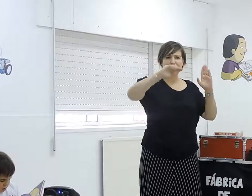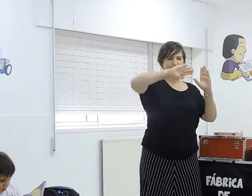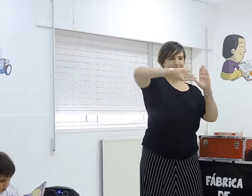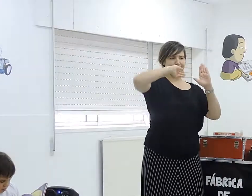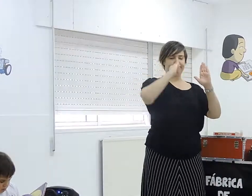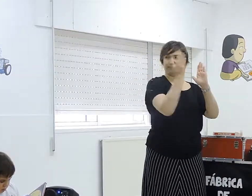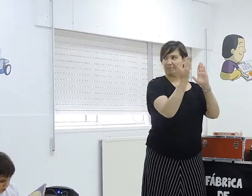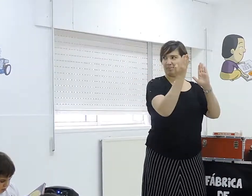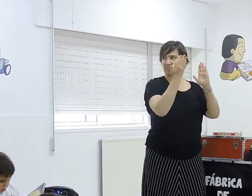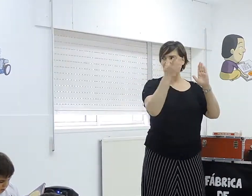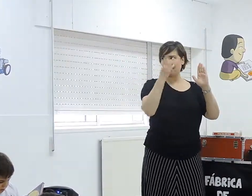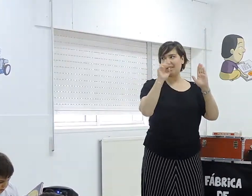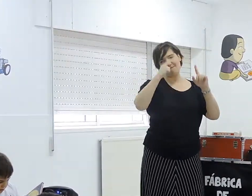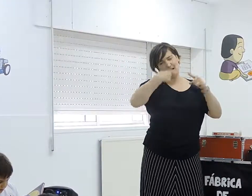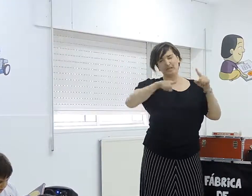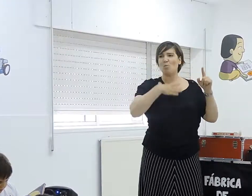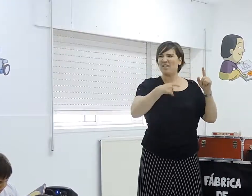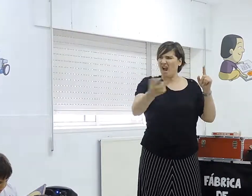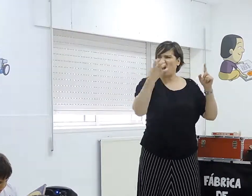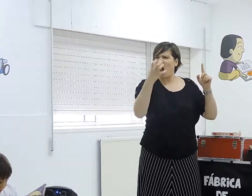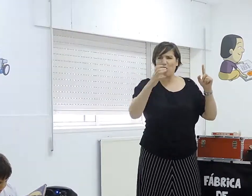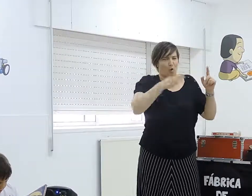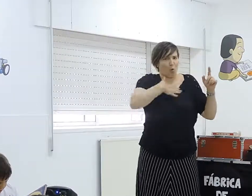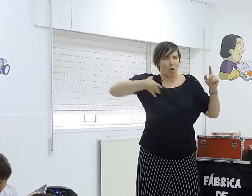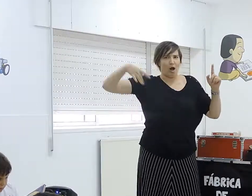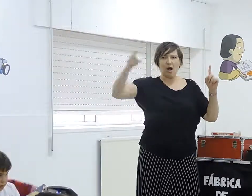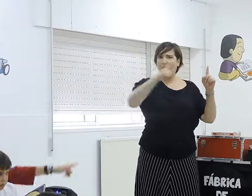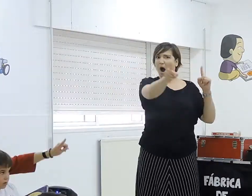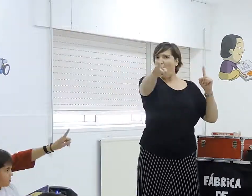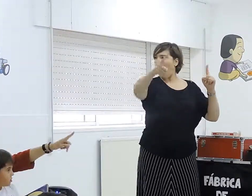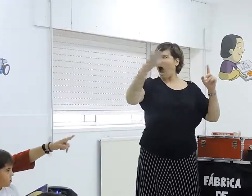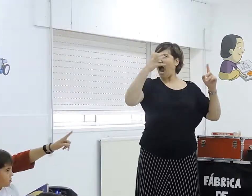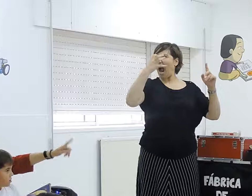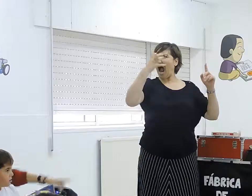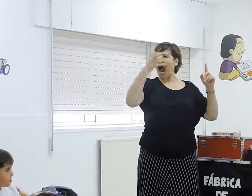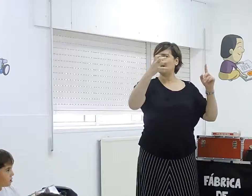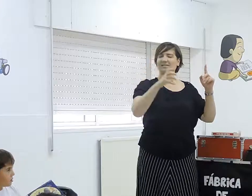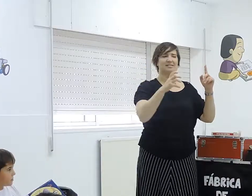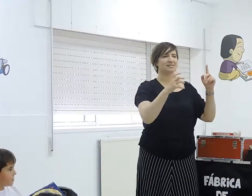abajo, puede gritar o hacer lo que quiera, ¿vale?